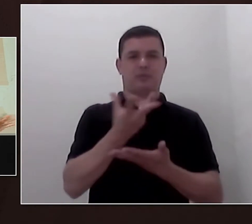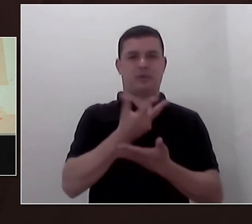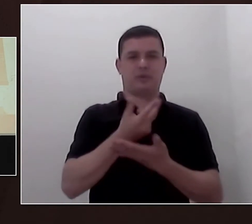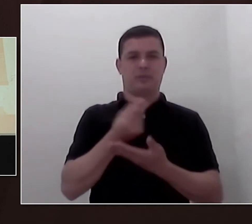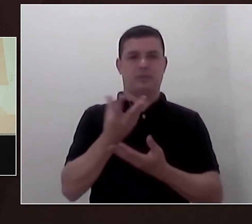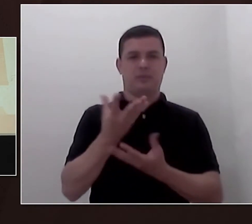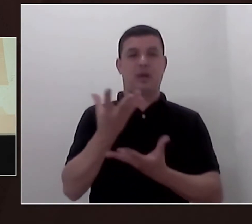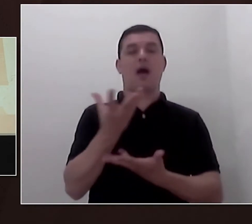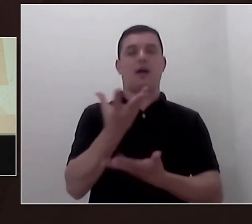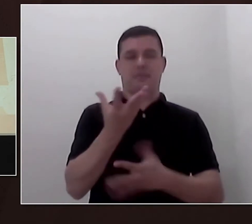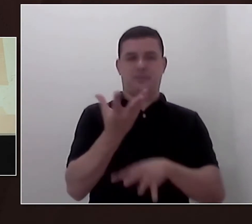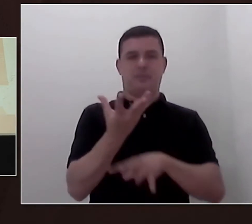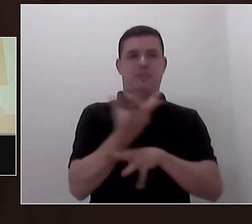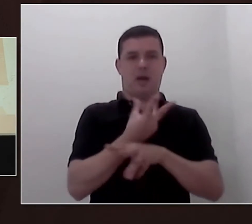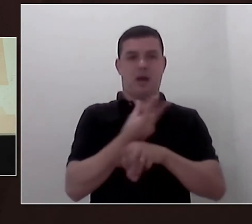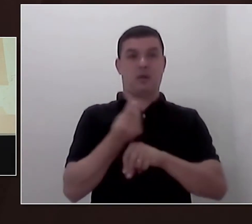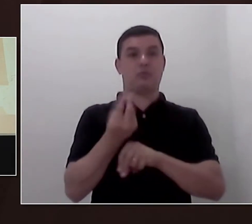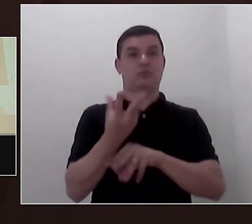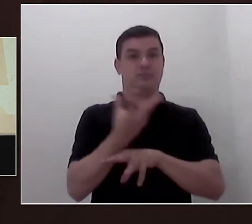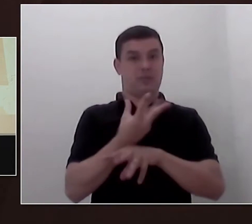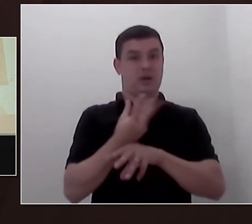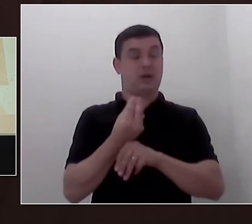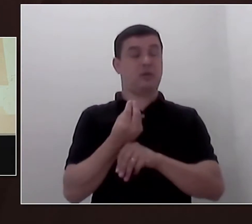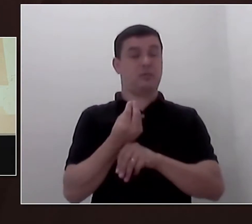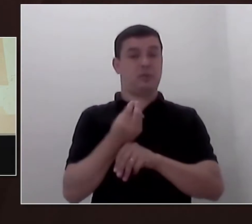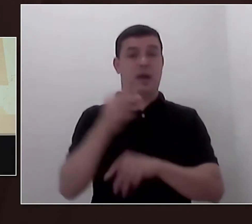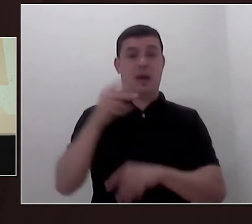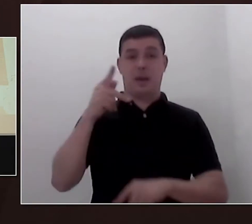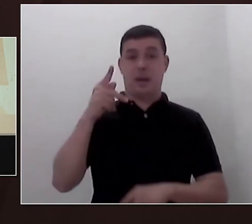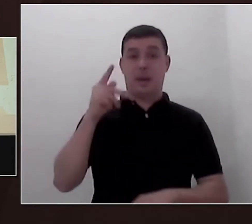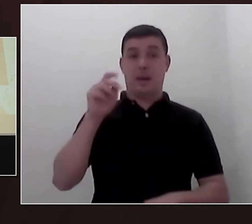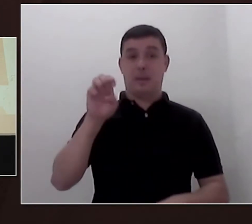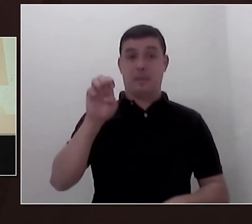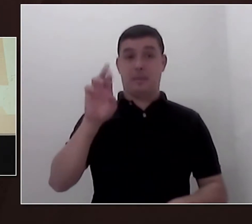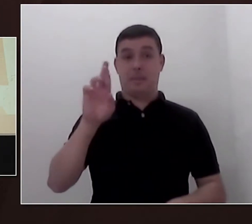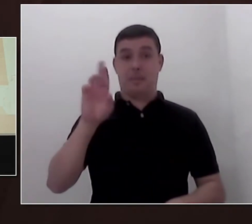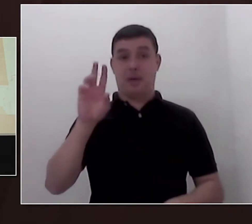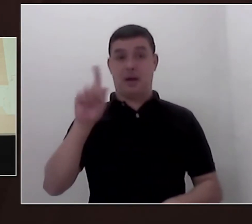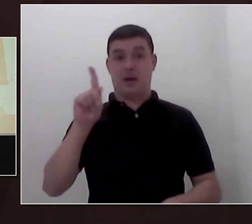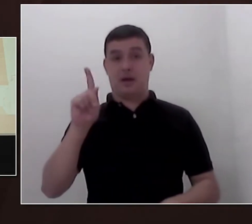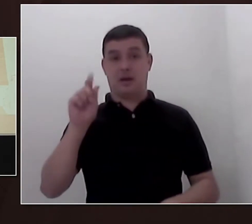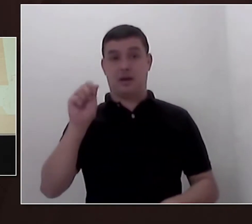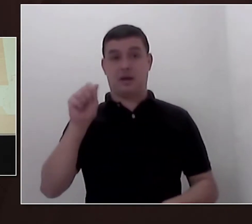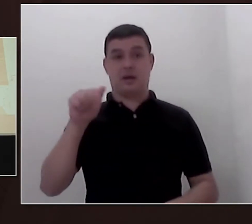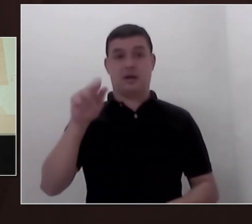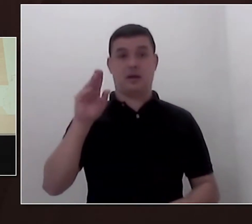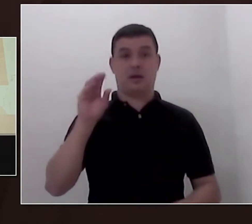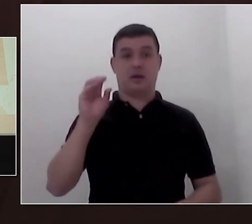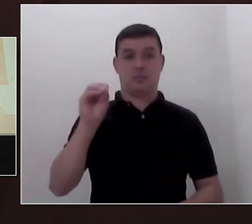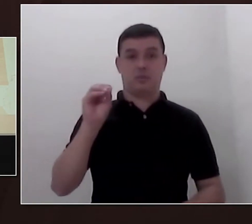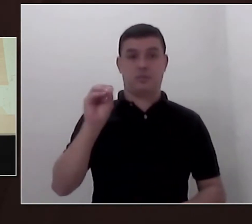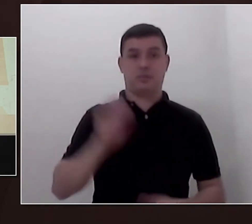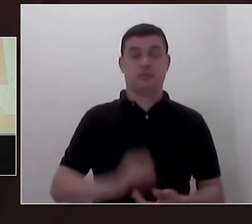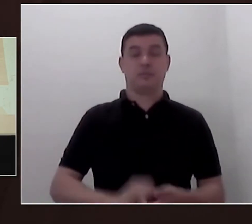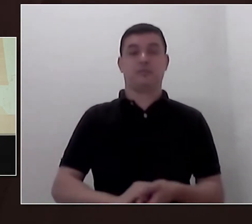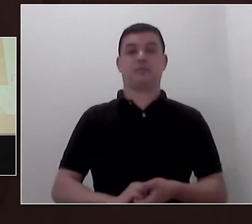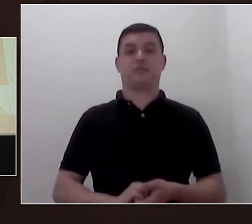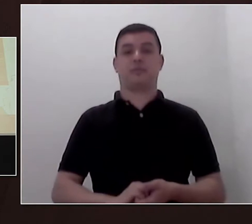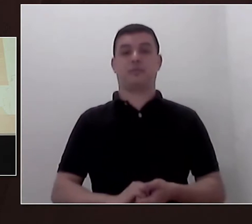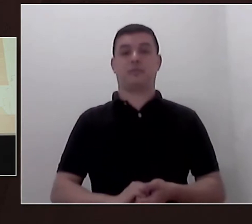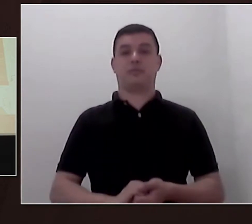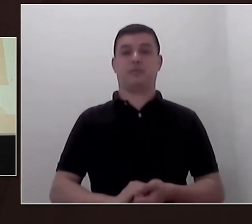estava acontecendo durante o período da igreja em Esmirna, tá? Para vocês saberem. Muito bom. Então,